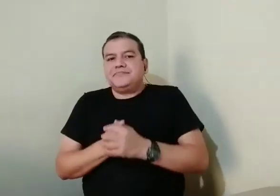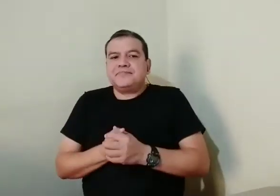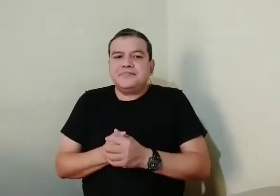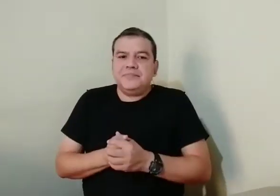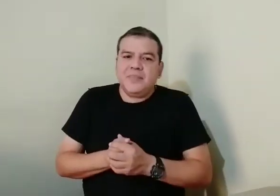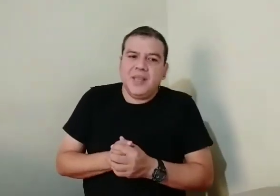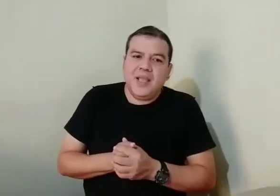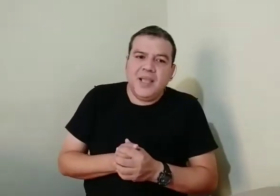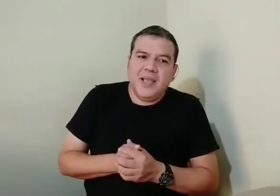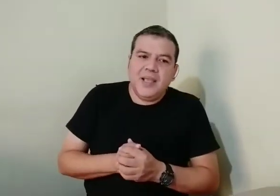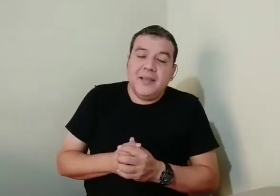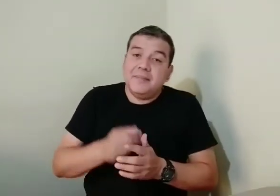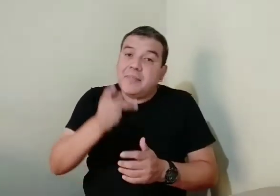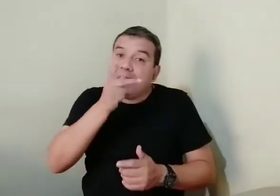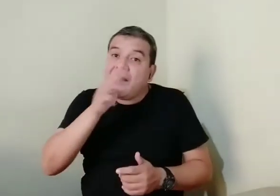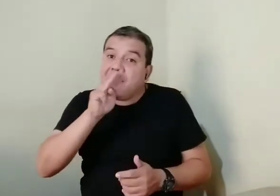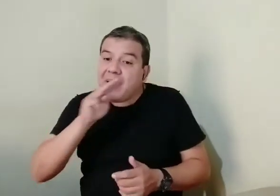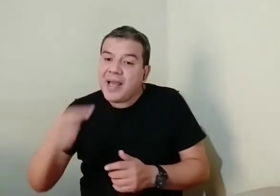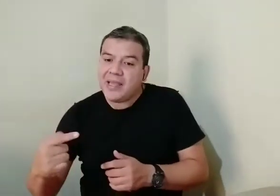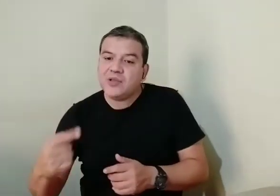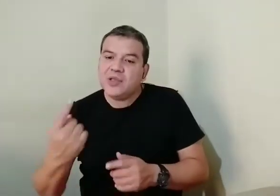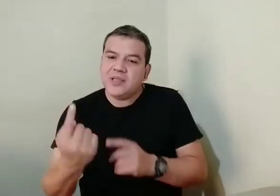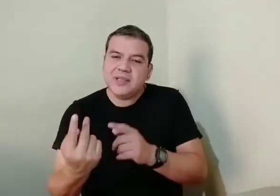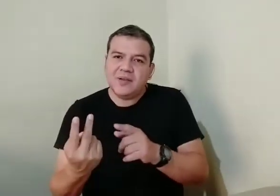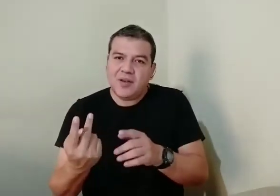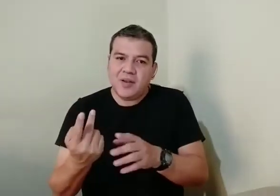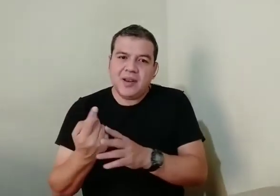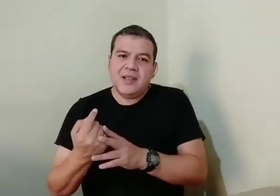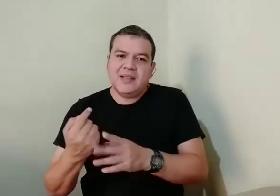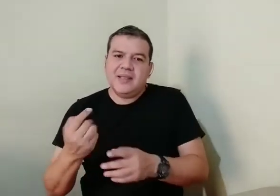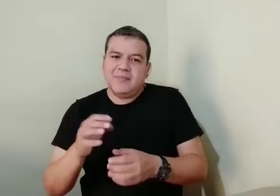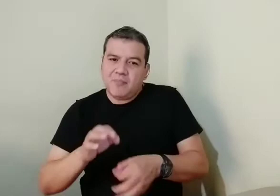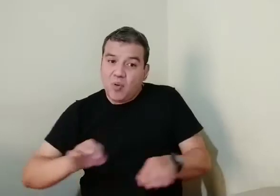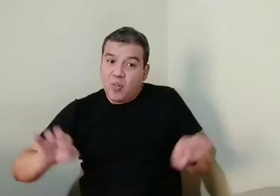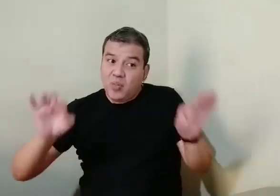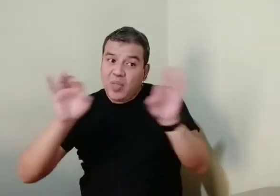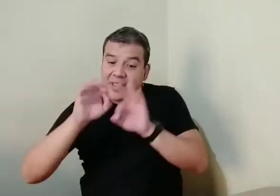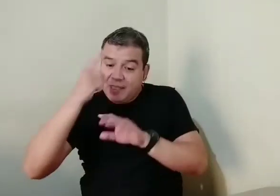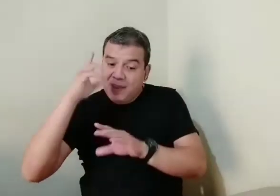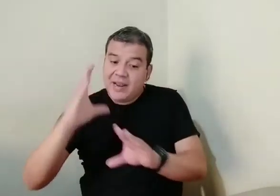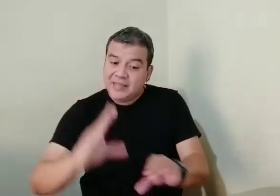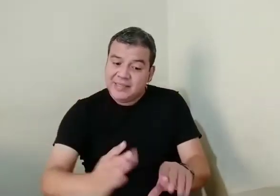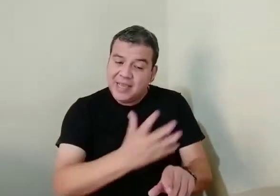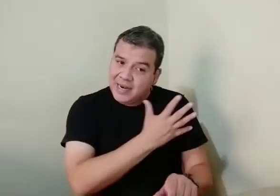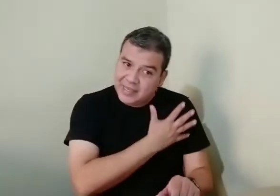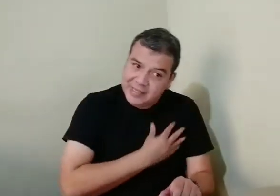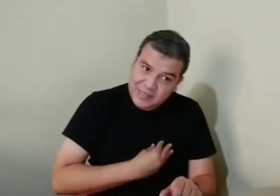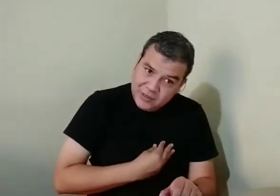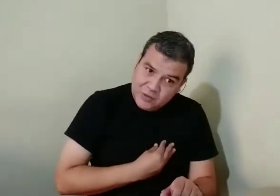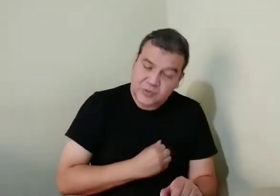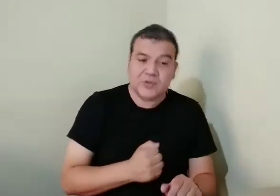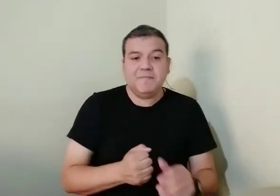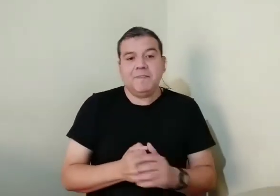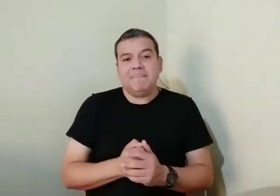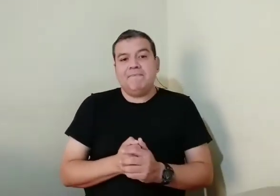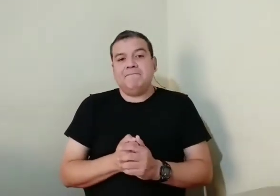las enseñanzas bíblicas en la vida de sus hijos, entonces tienen la responsabilidad de organizarse